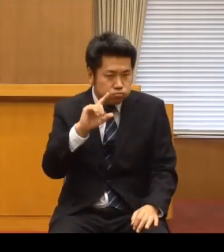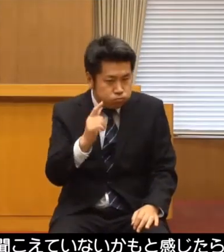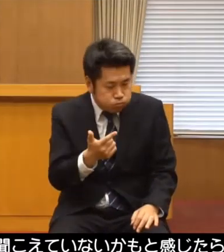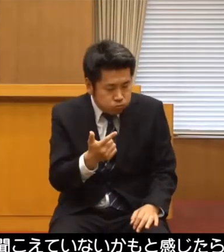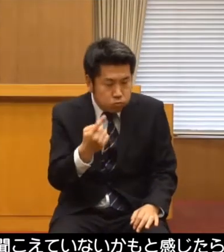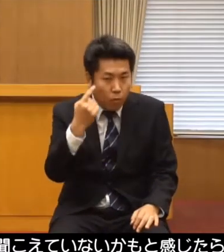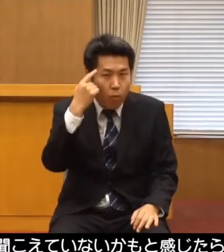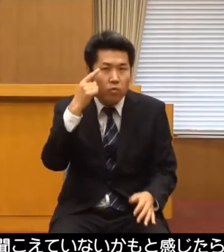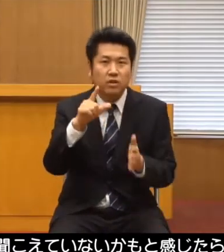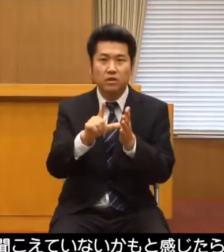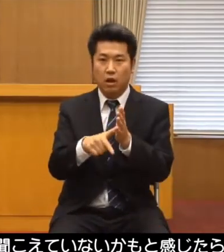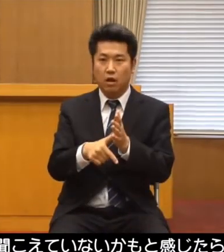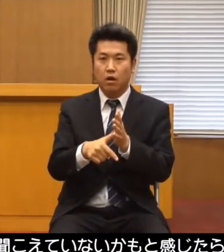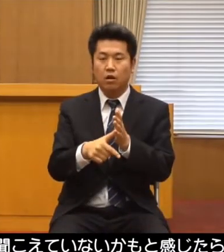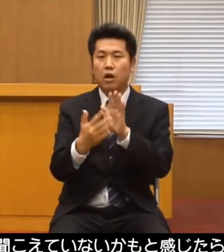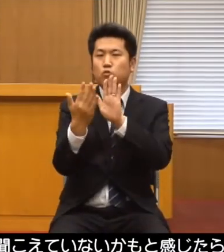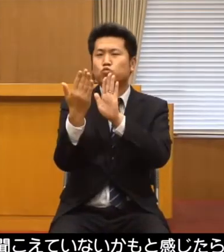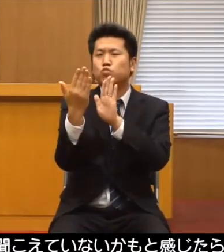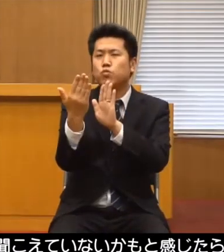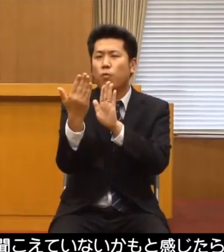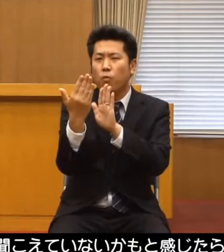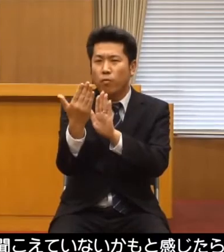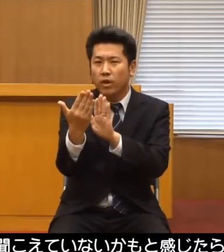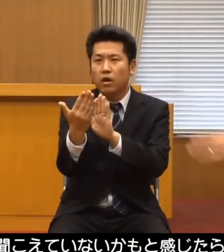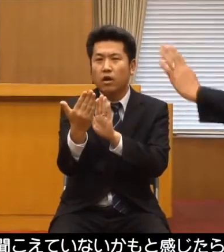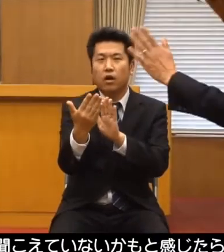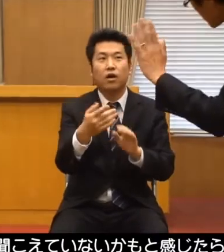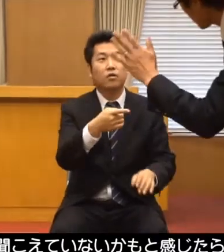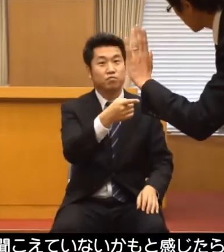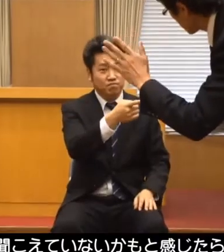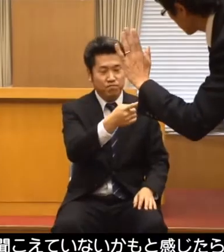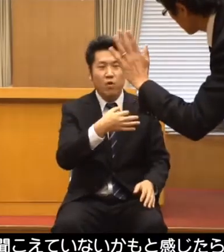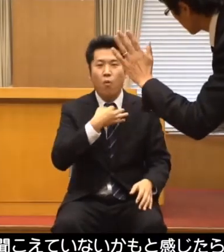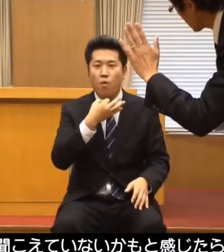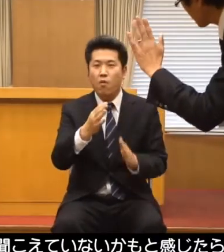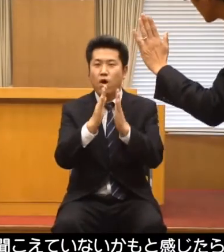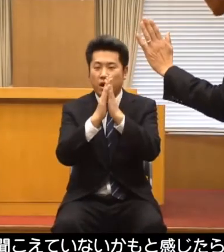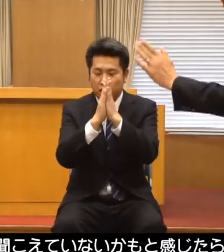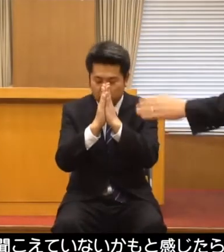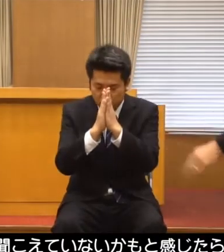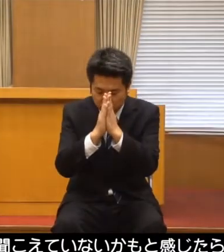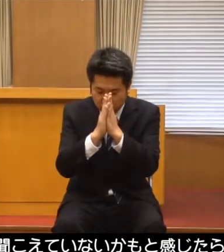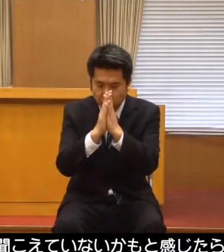聞こえていないかもと感じたら正面から声をかけてください。